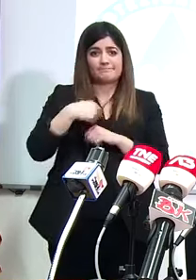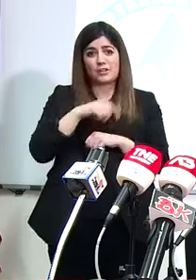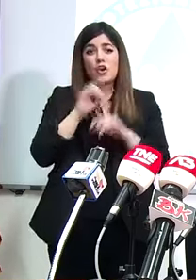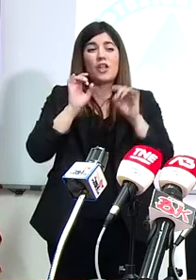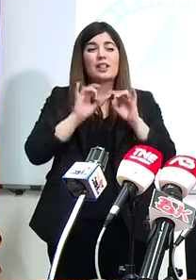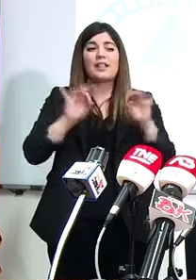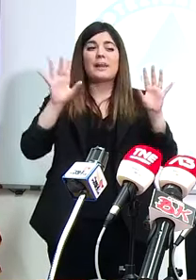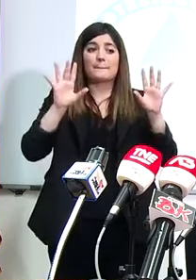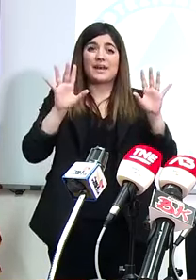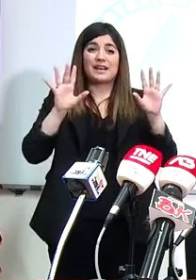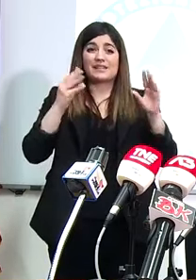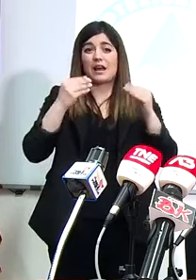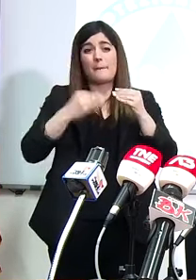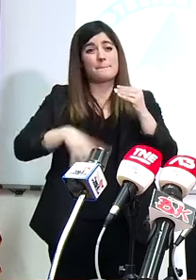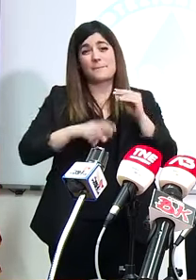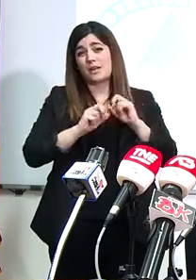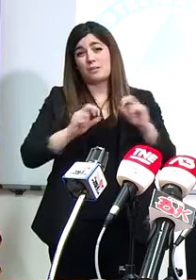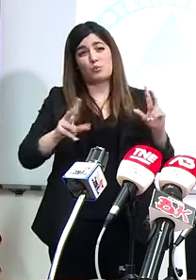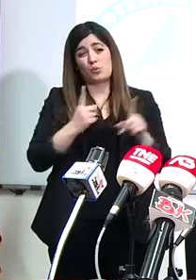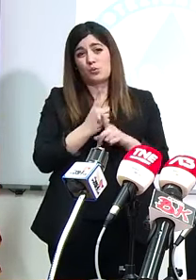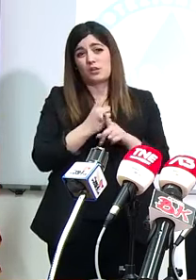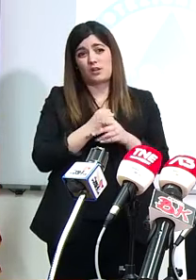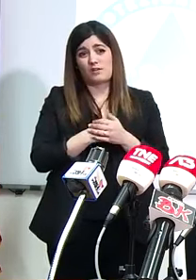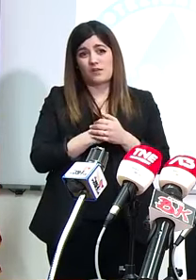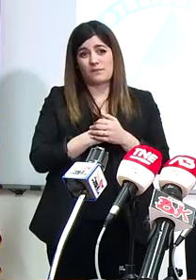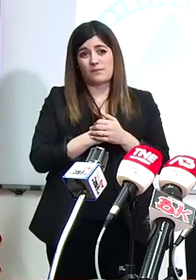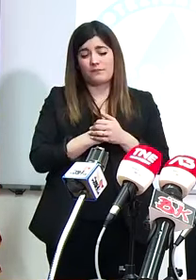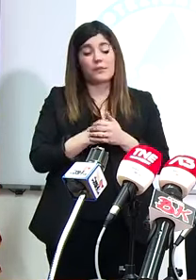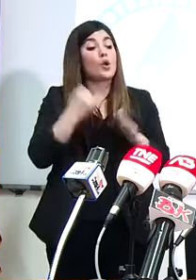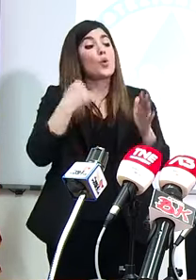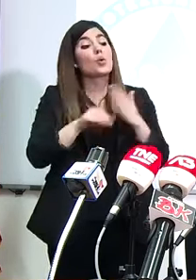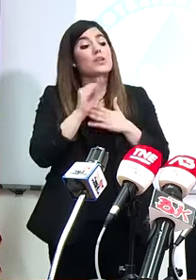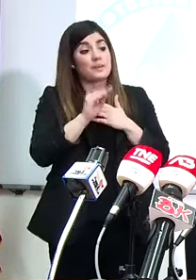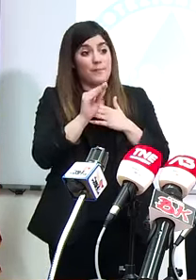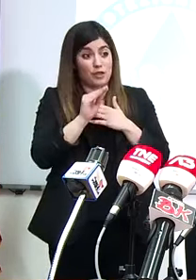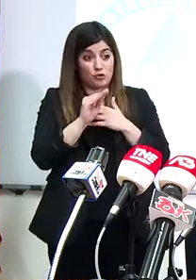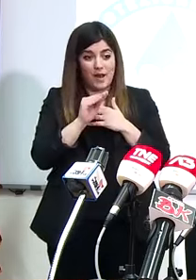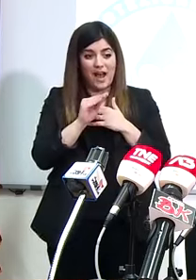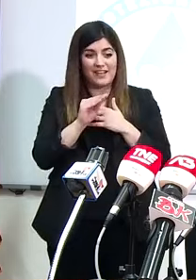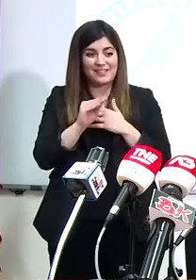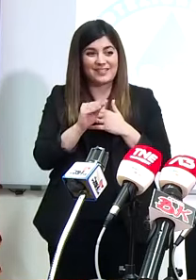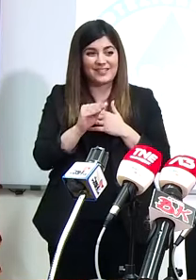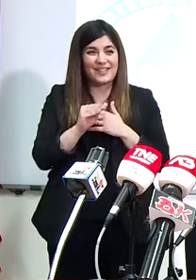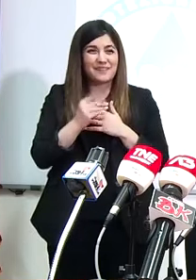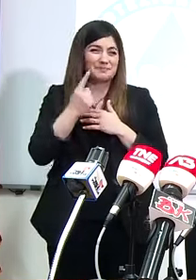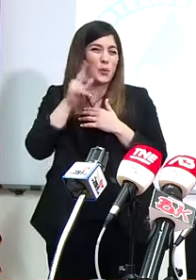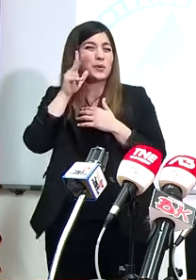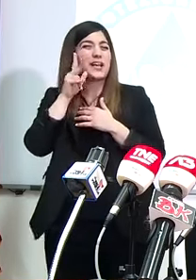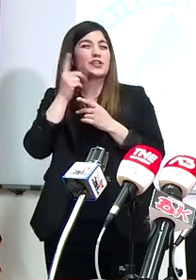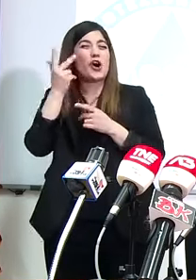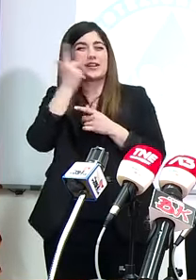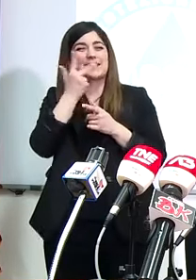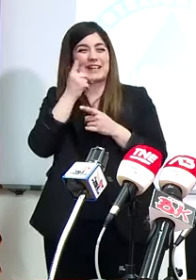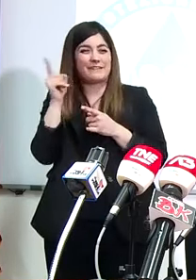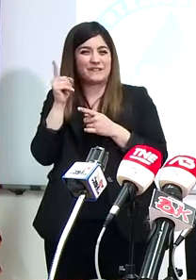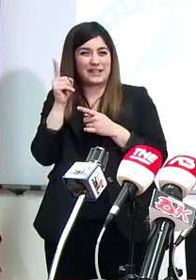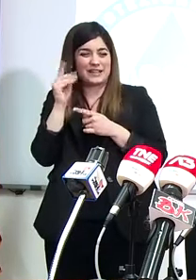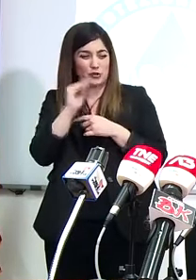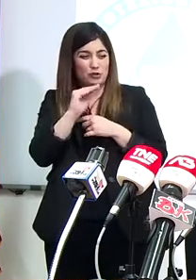parisi un'ultima domanda scusi presidente che ci arriva da una telespettatrice di treviso siamo ancora